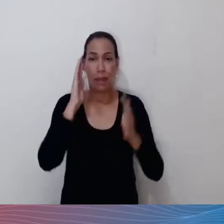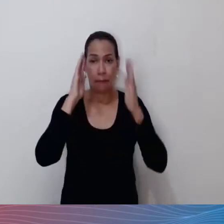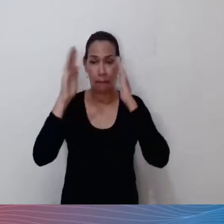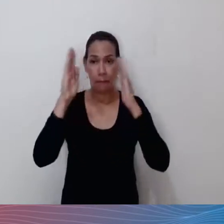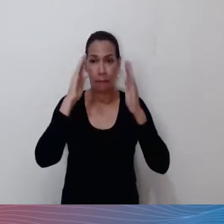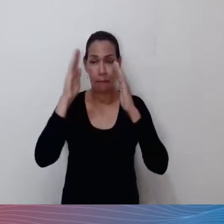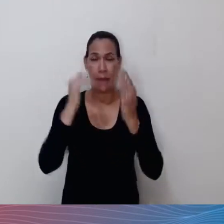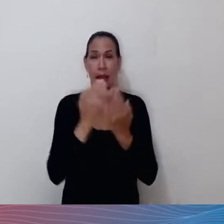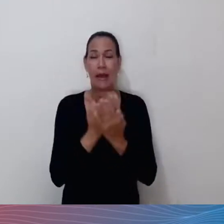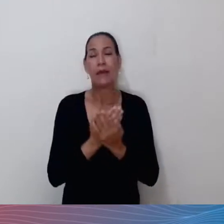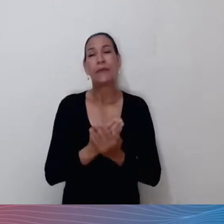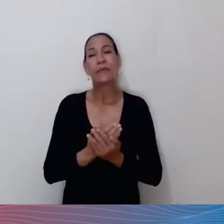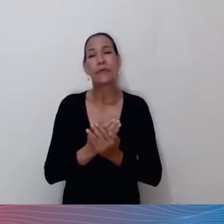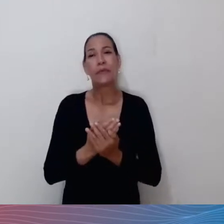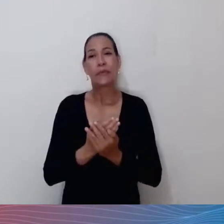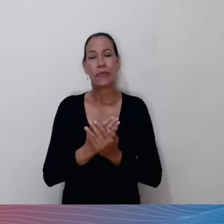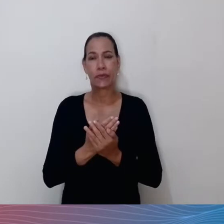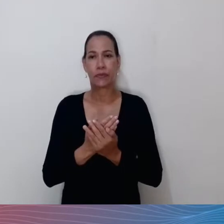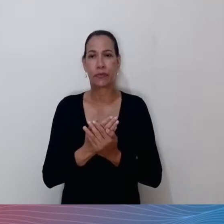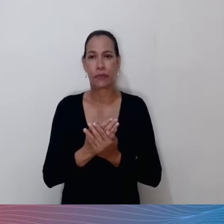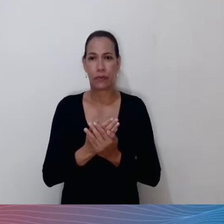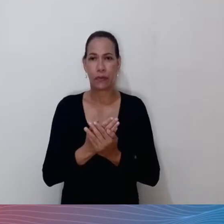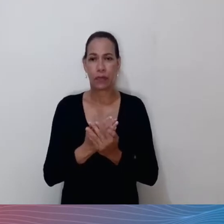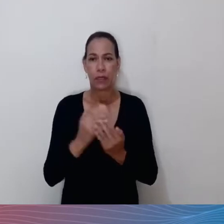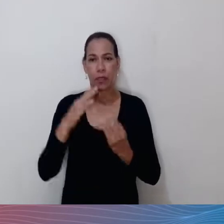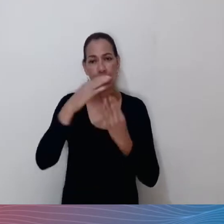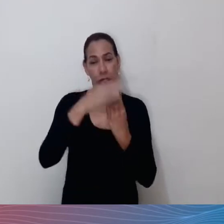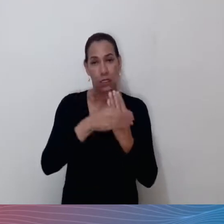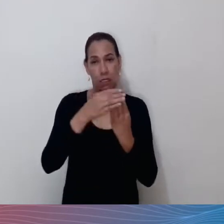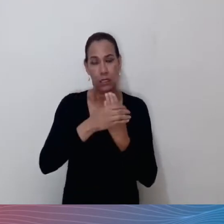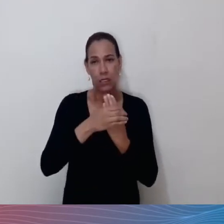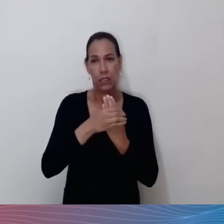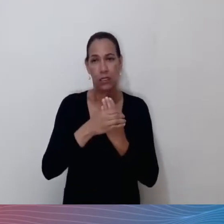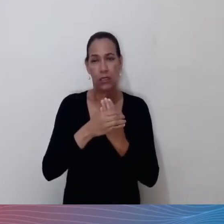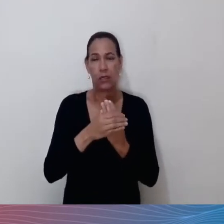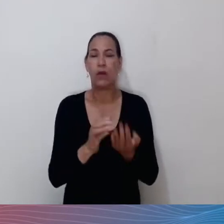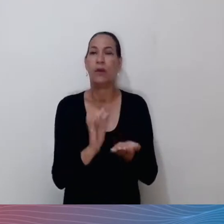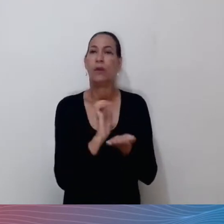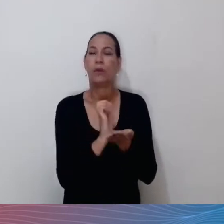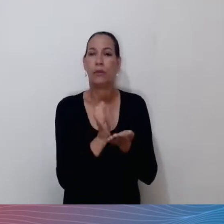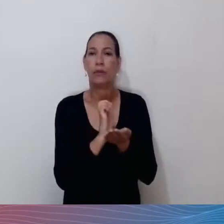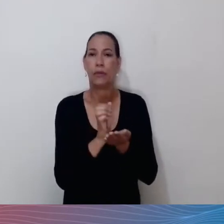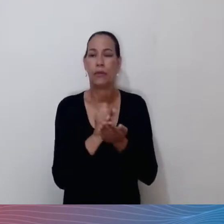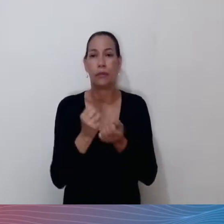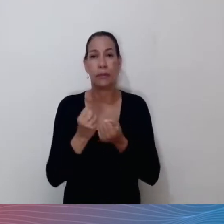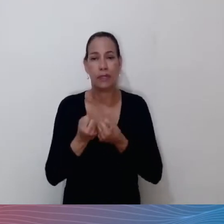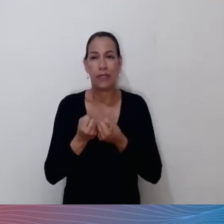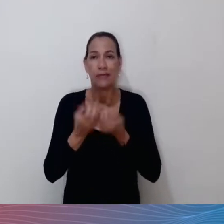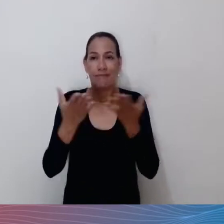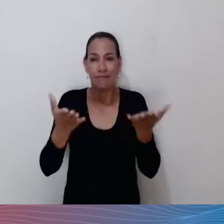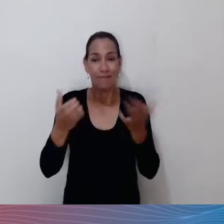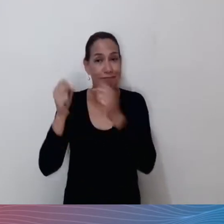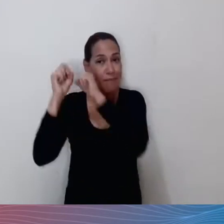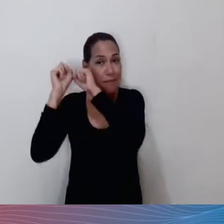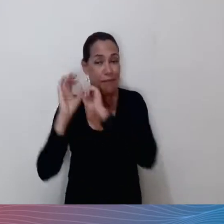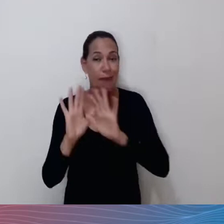A comportagem é para levar graça. A pregação do evangelho pela igreja, levar graça. E o cuidado,